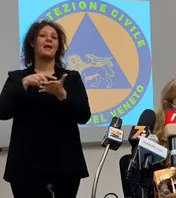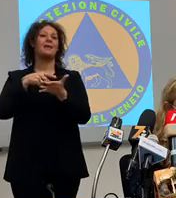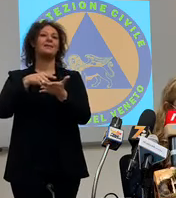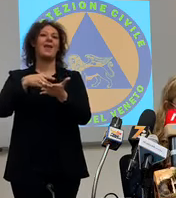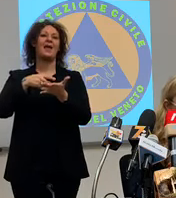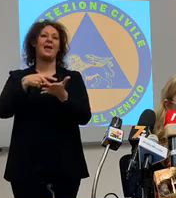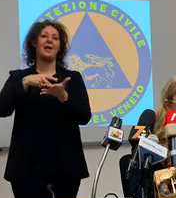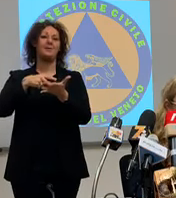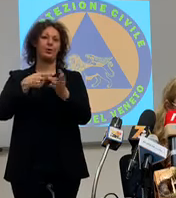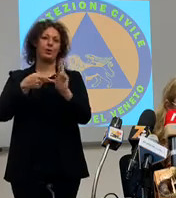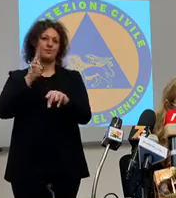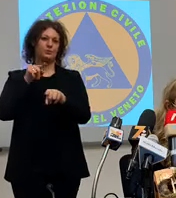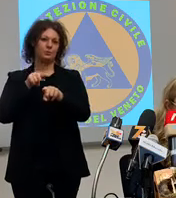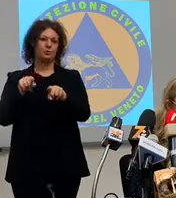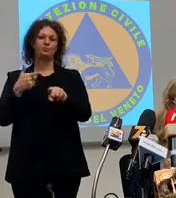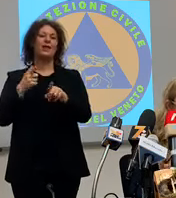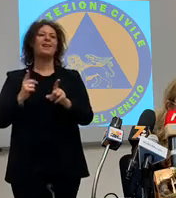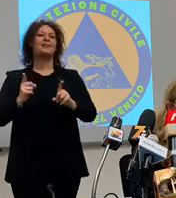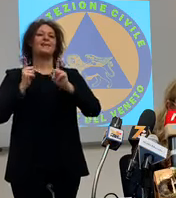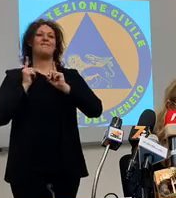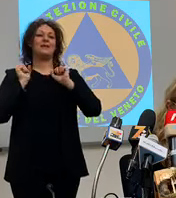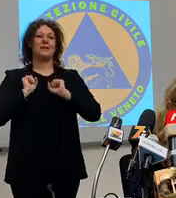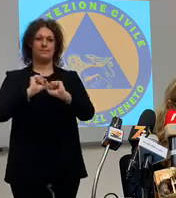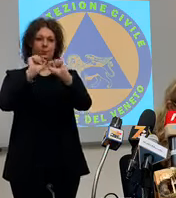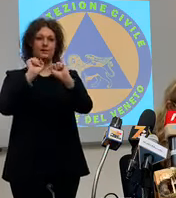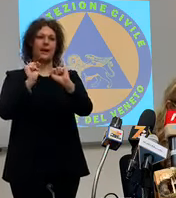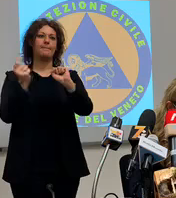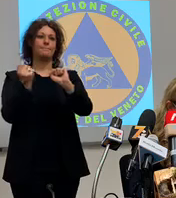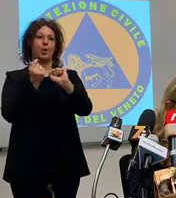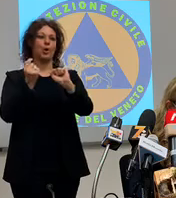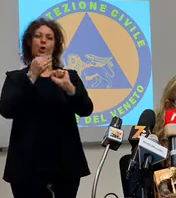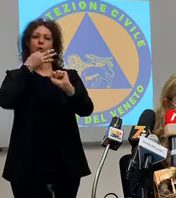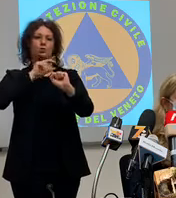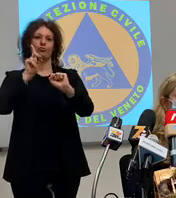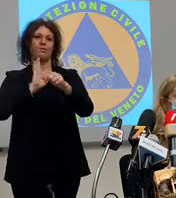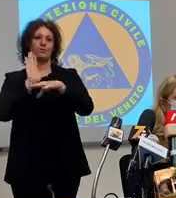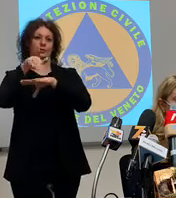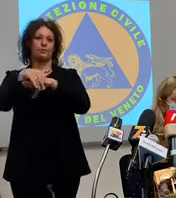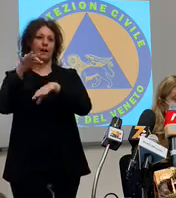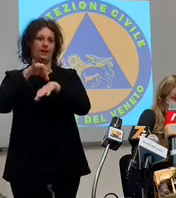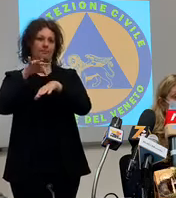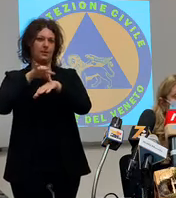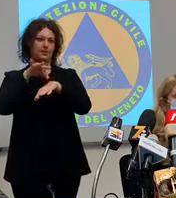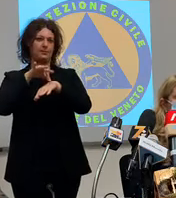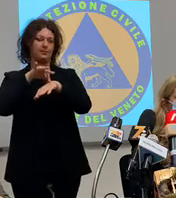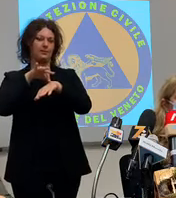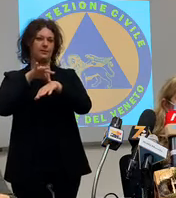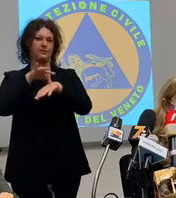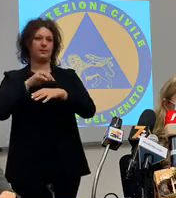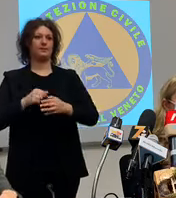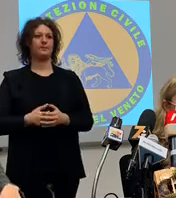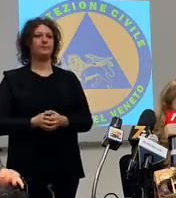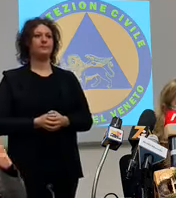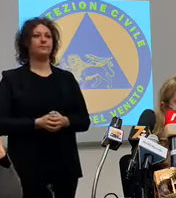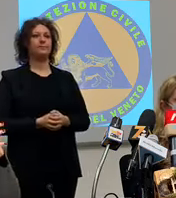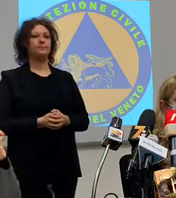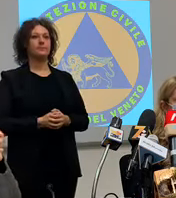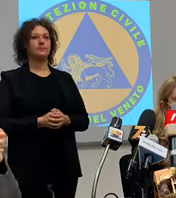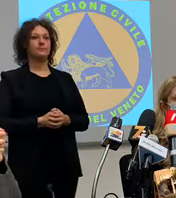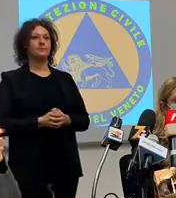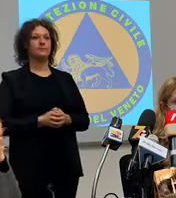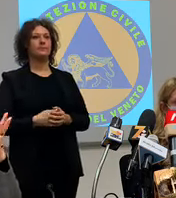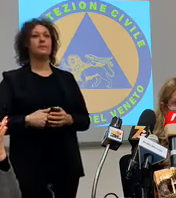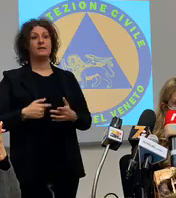riescono con le proprie difese immunitarie diciamo a superare la malattia quindi diciamo ci deve essere veramente una